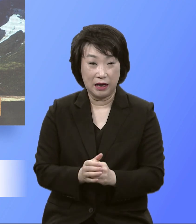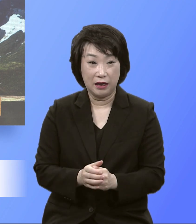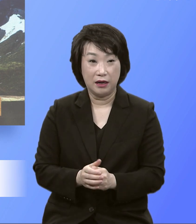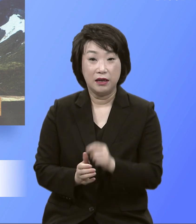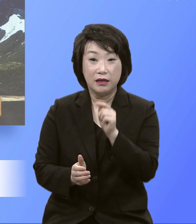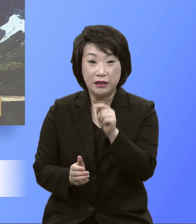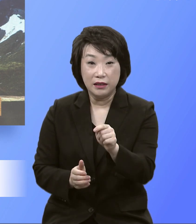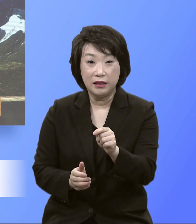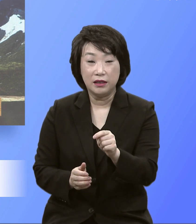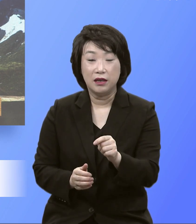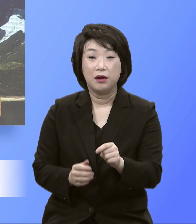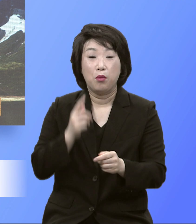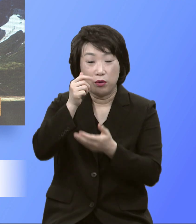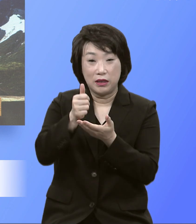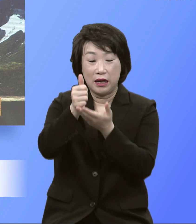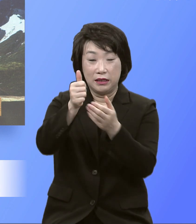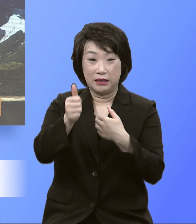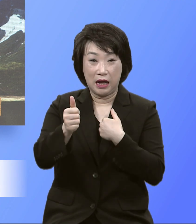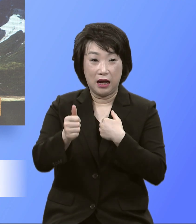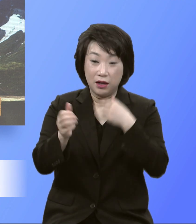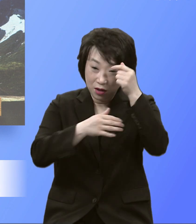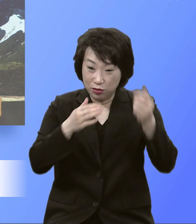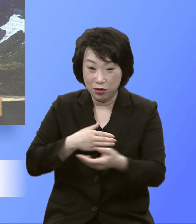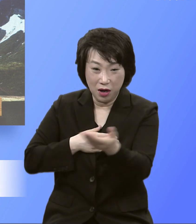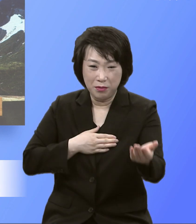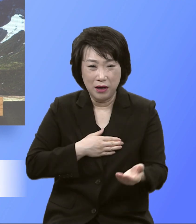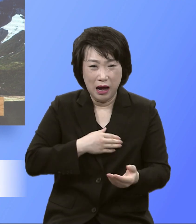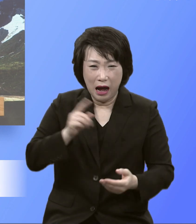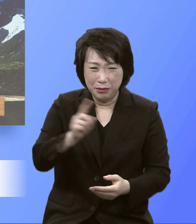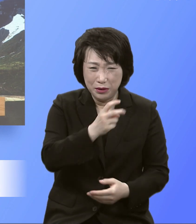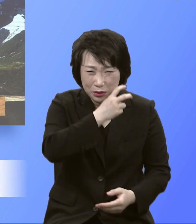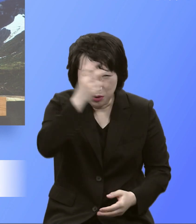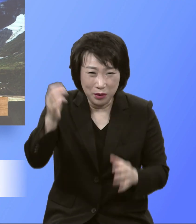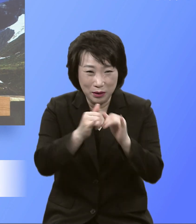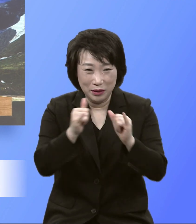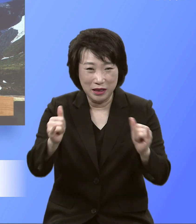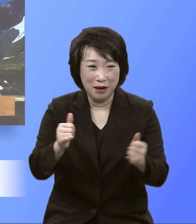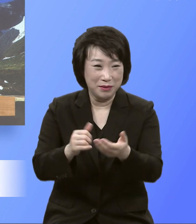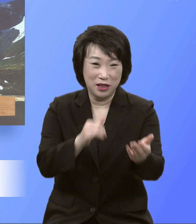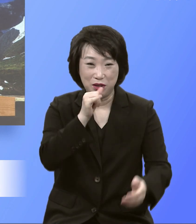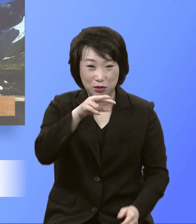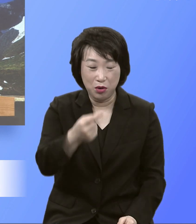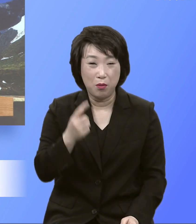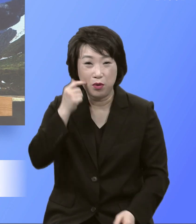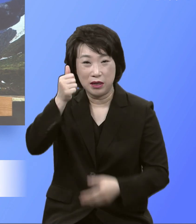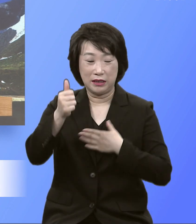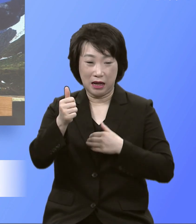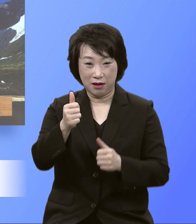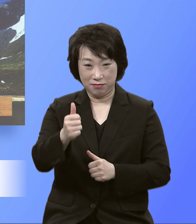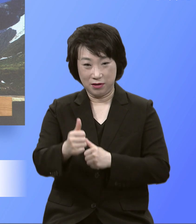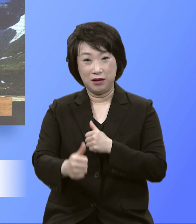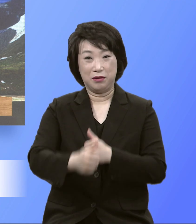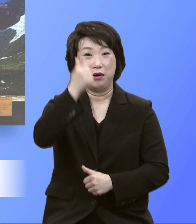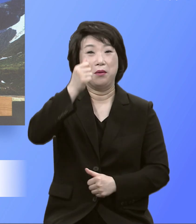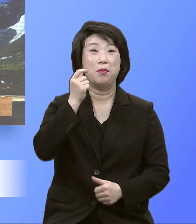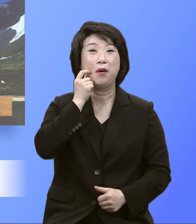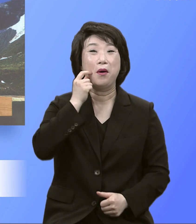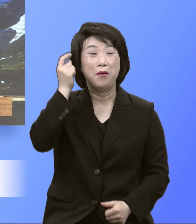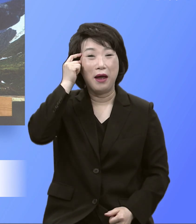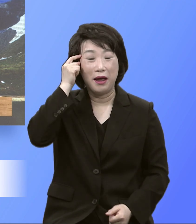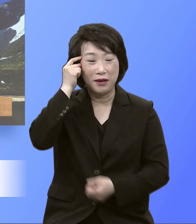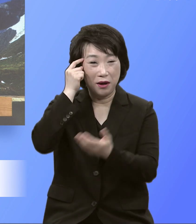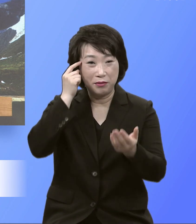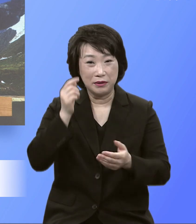이 목사가, 성도가 아무리 똑똑해도 목사를 초월할 수 없는 것은